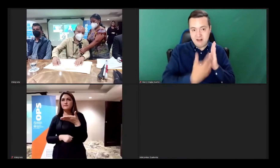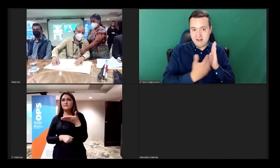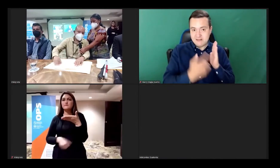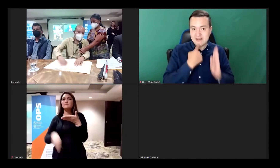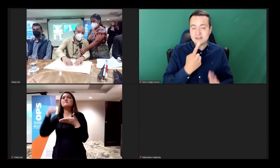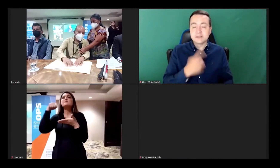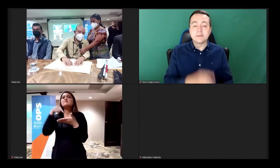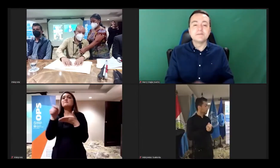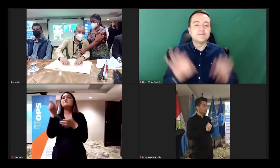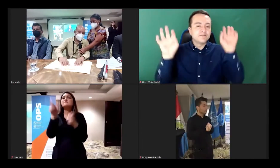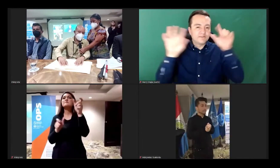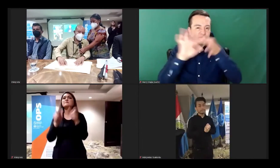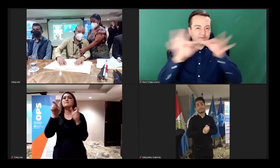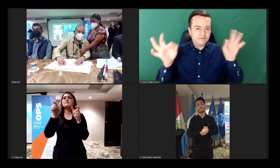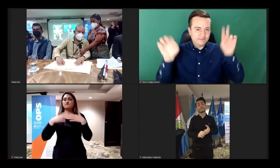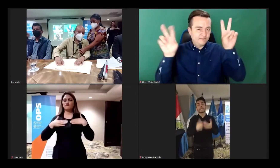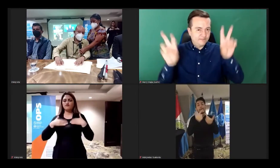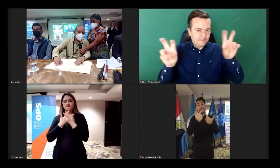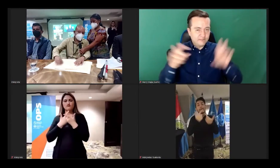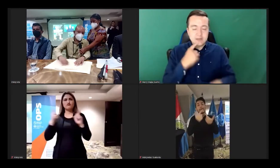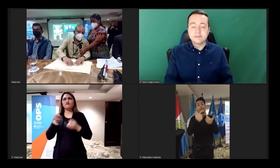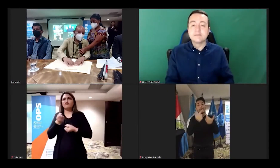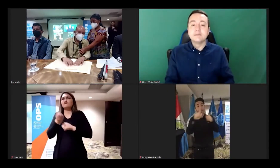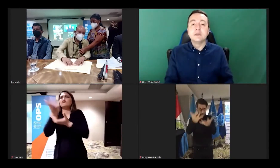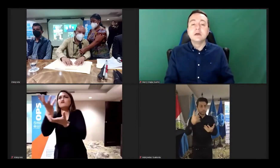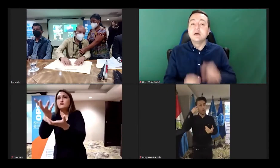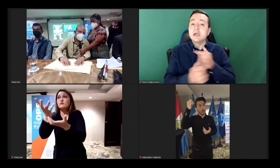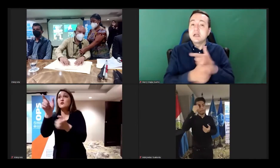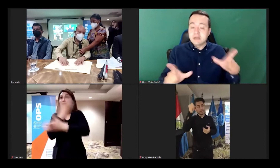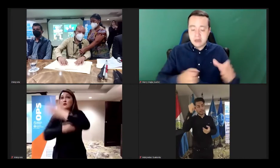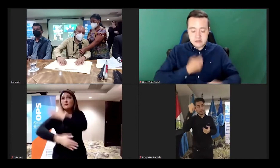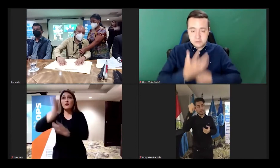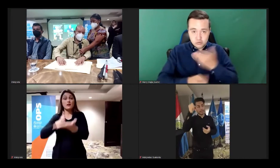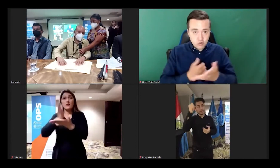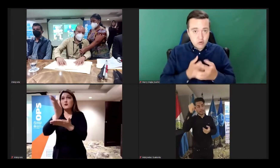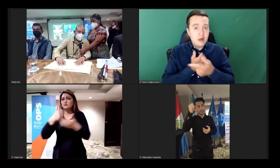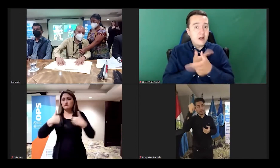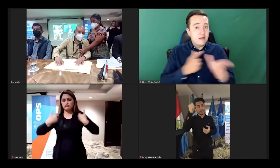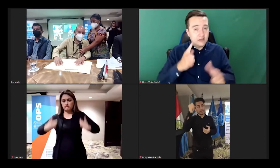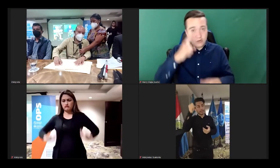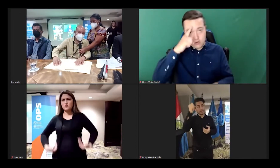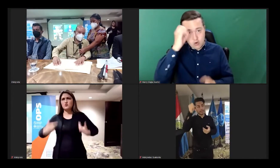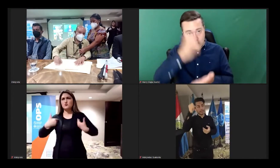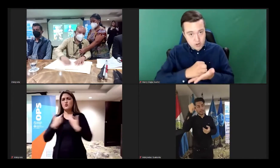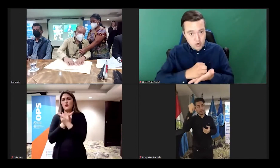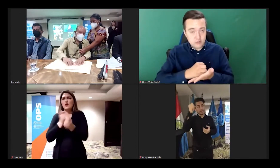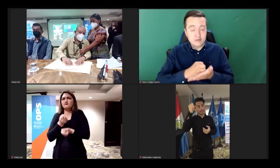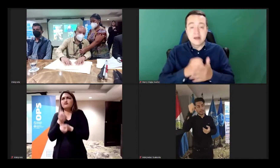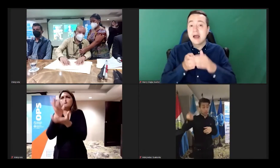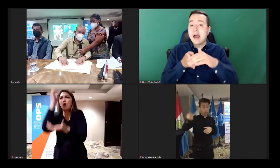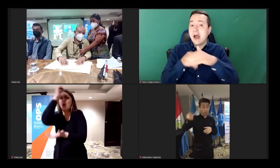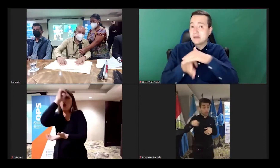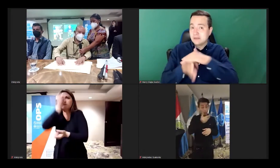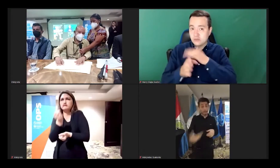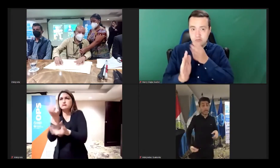libertad de expresión y opinión y acceso a la información. Los estados partes